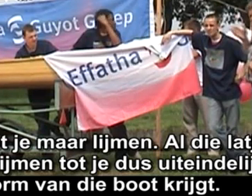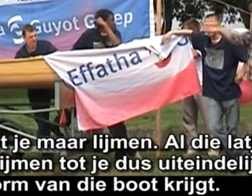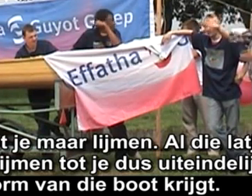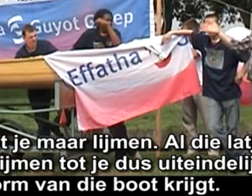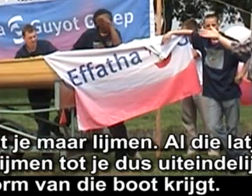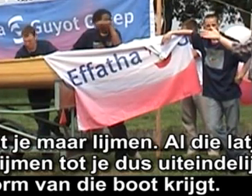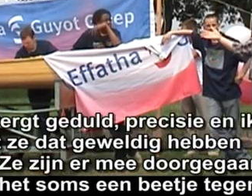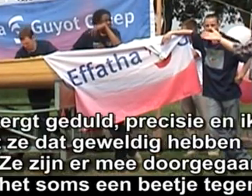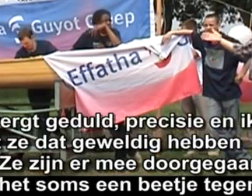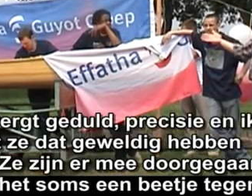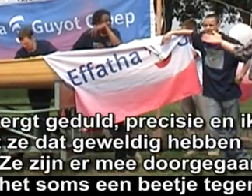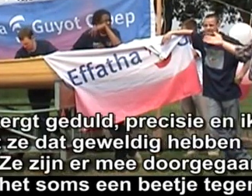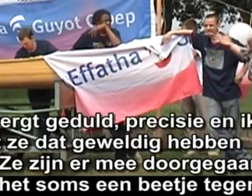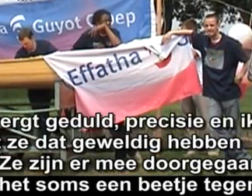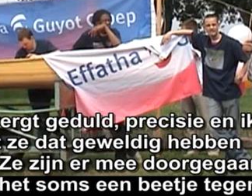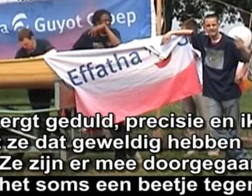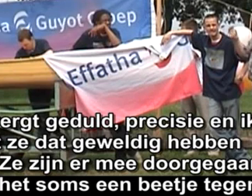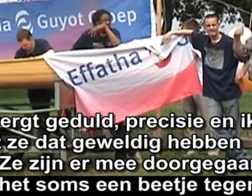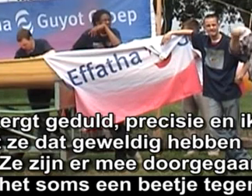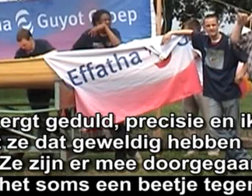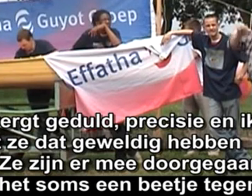dat vergt geduld, precisie.